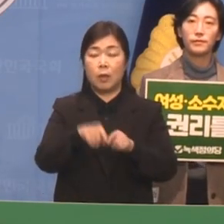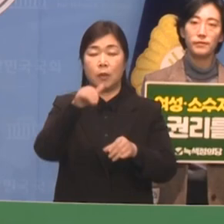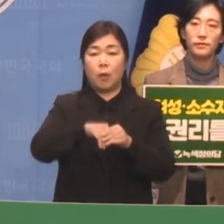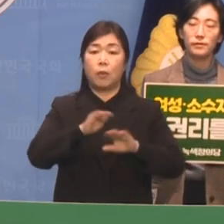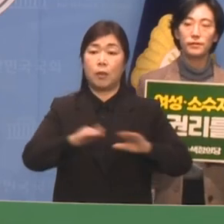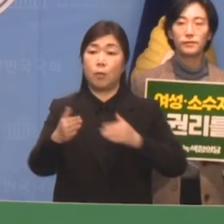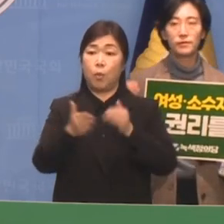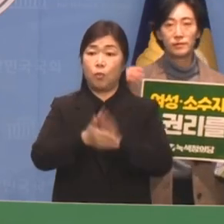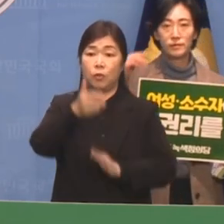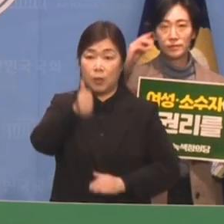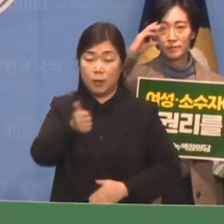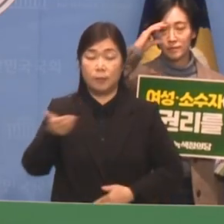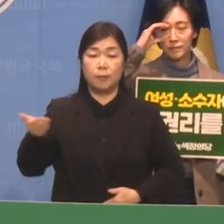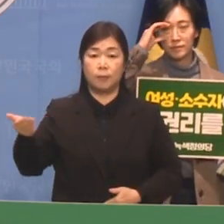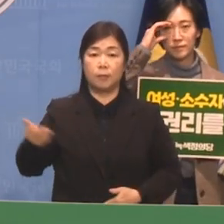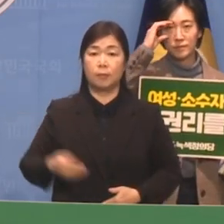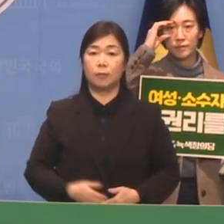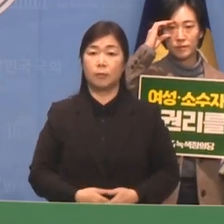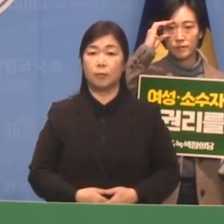공동선거대책본부장입니다.